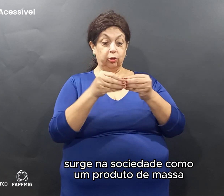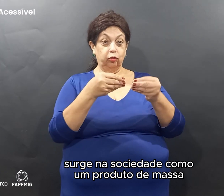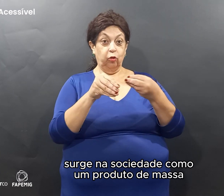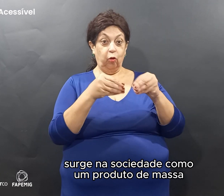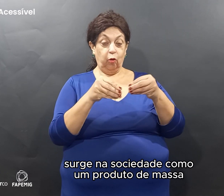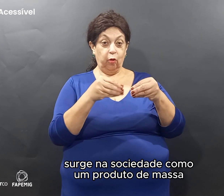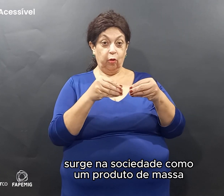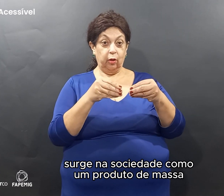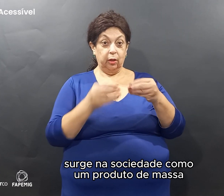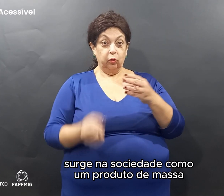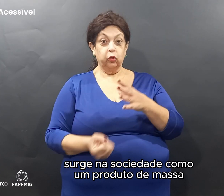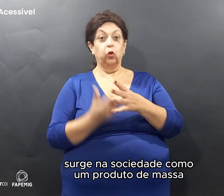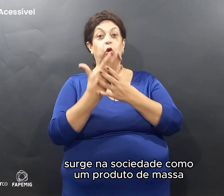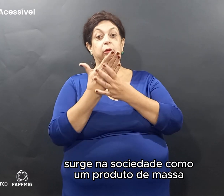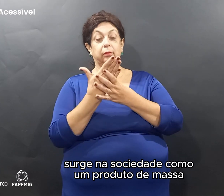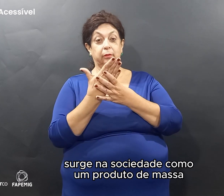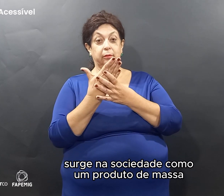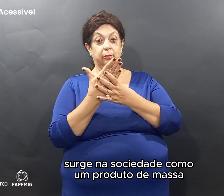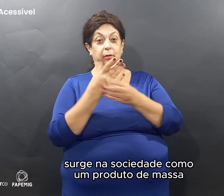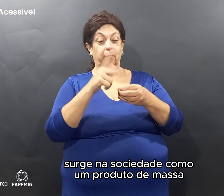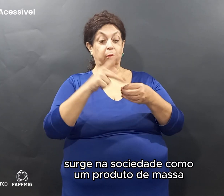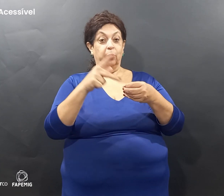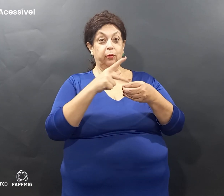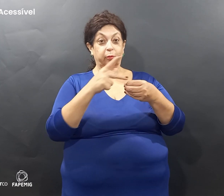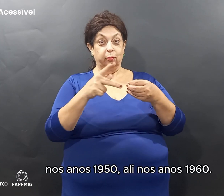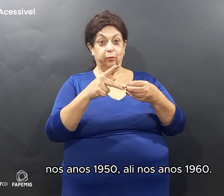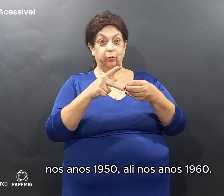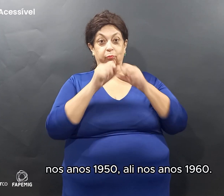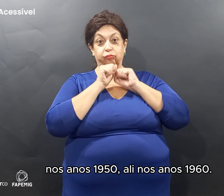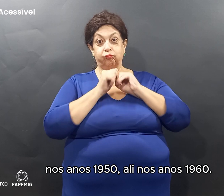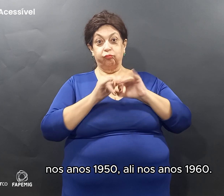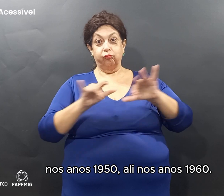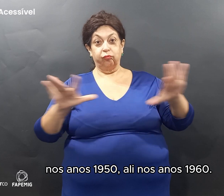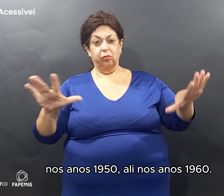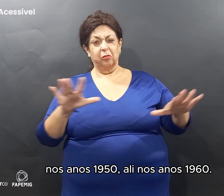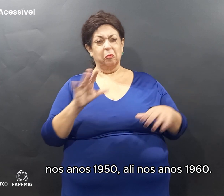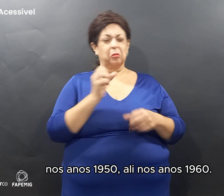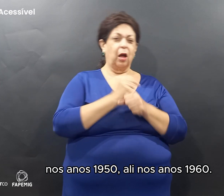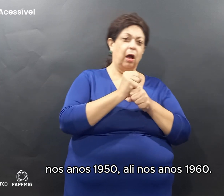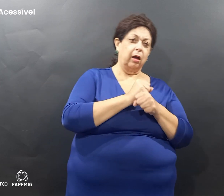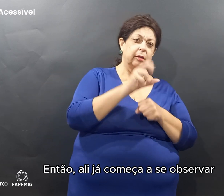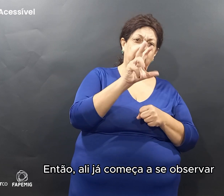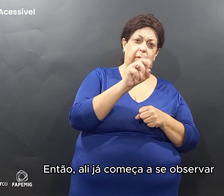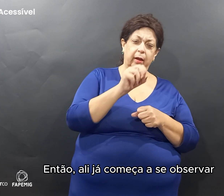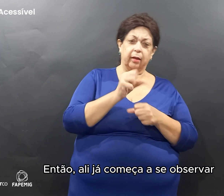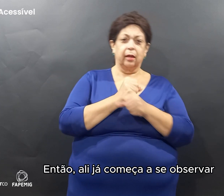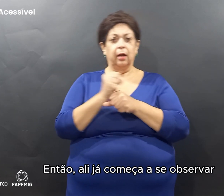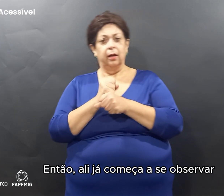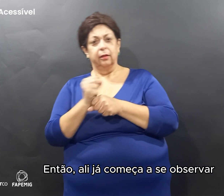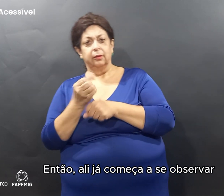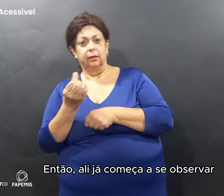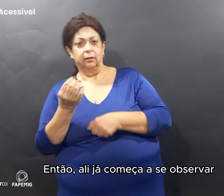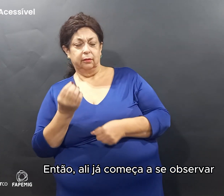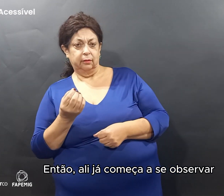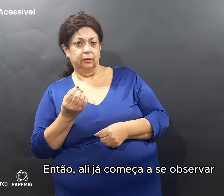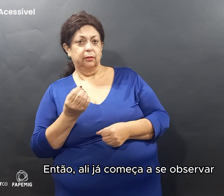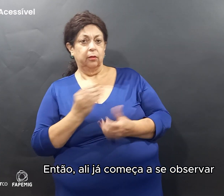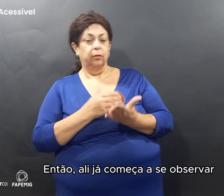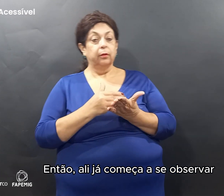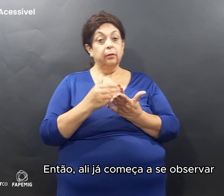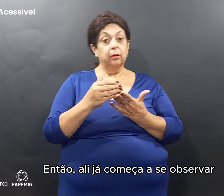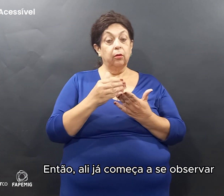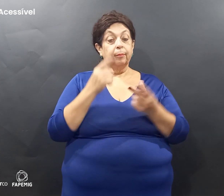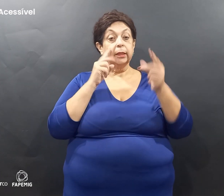na sociedade como um produto de massa nos anos 50, ali nos anos 60. Então ali já começa a